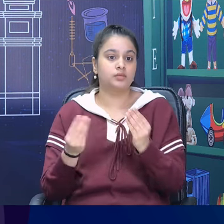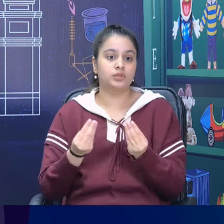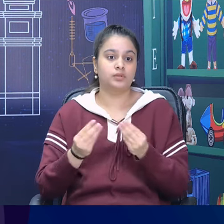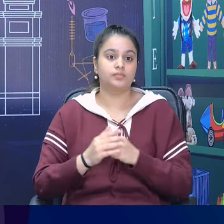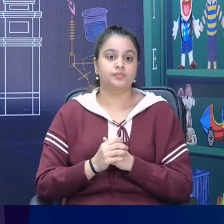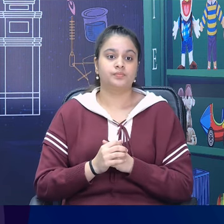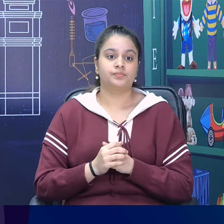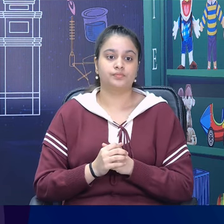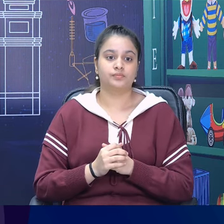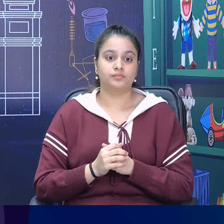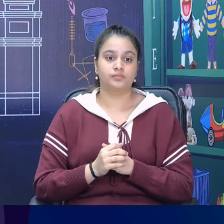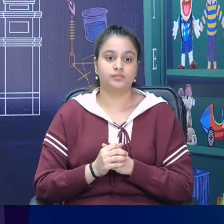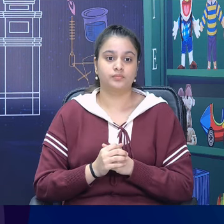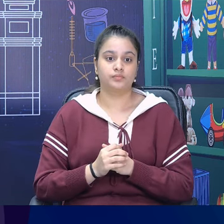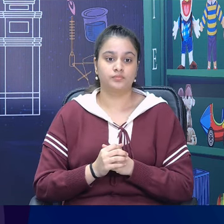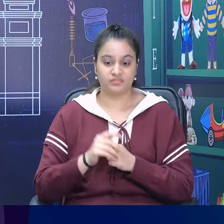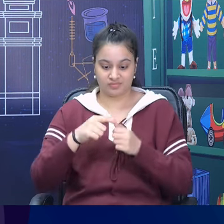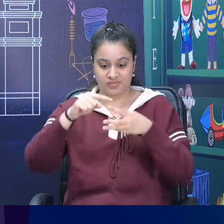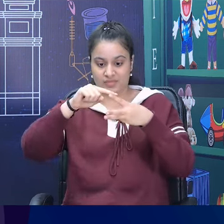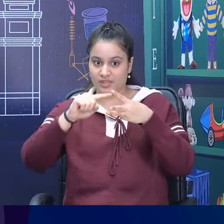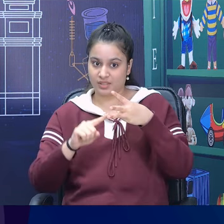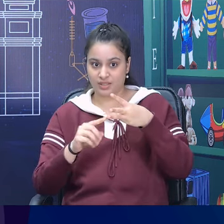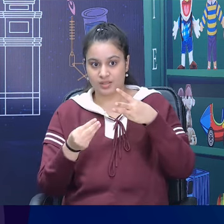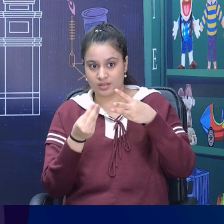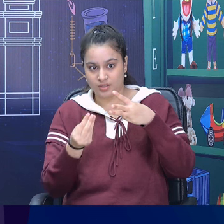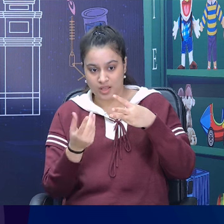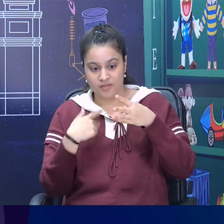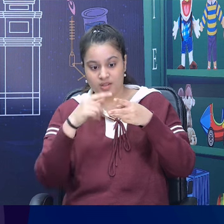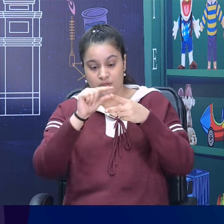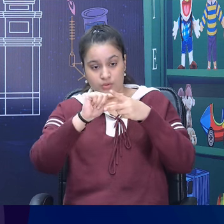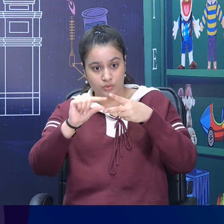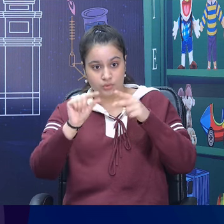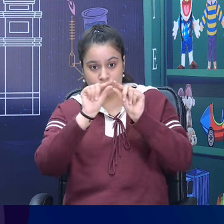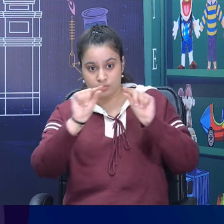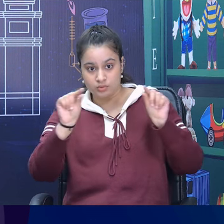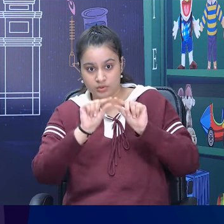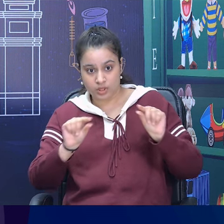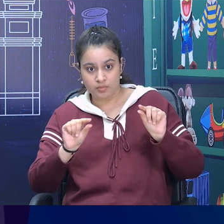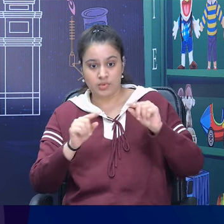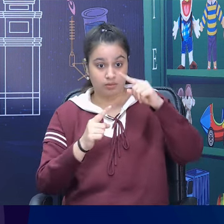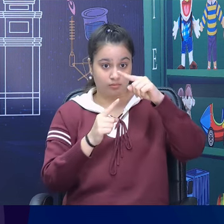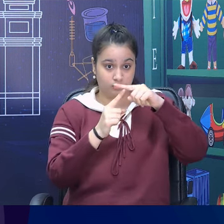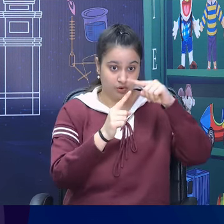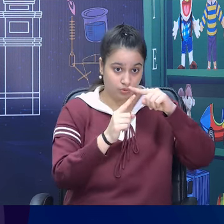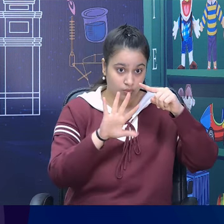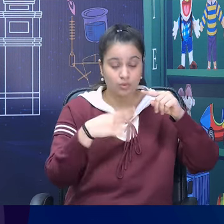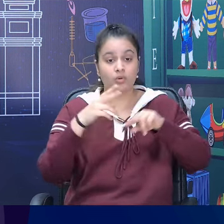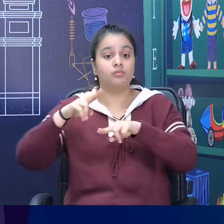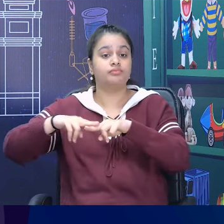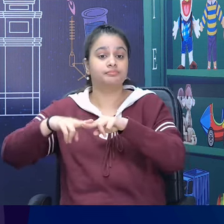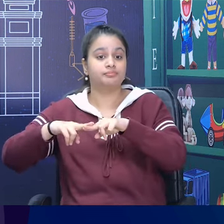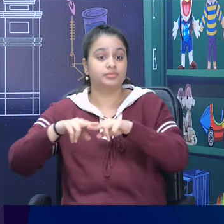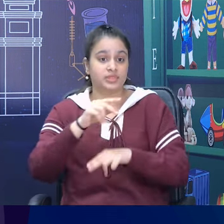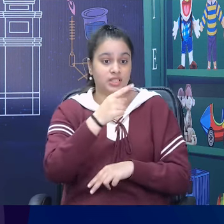होमवर्क में एक्सप्रेस वेदर द फॉलोइंग स्टेटमेंट इज ट्रू और फाल्स तो ट्रू और फाल्स के फॉर्म में क्वेश्चन दे रखा है और